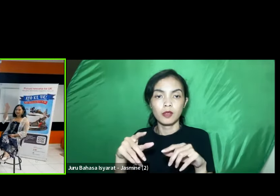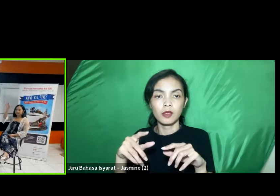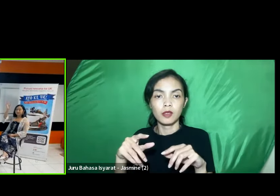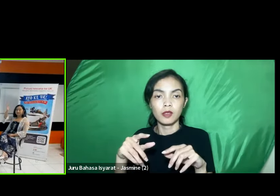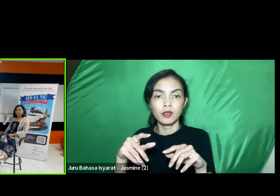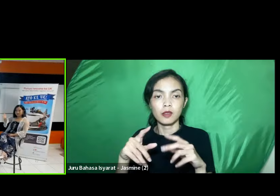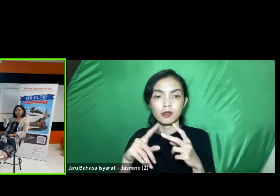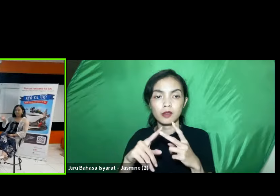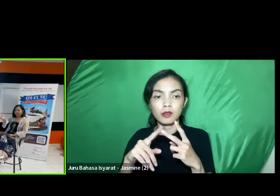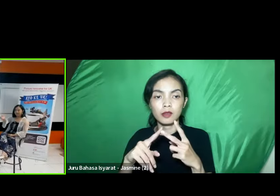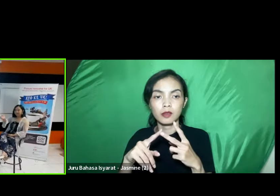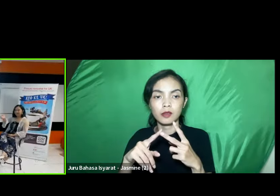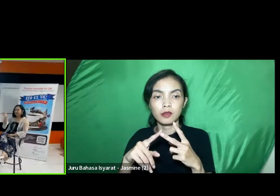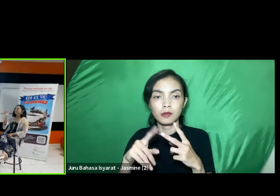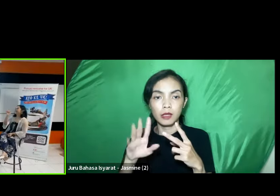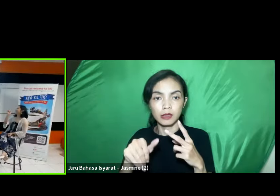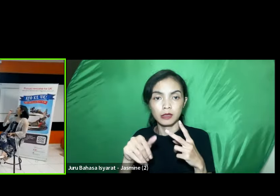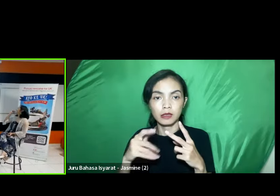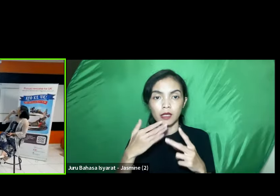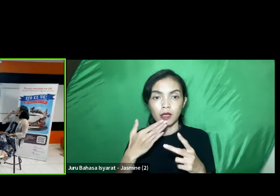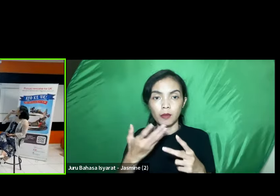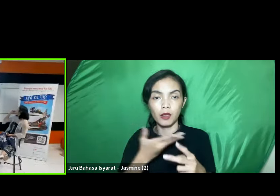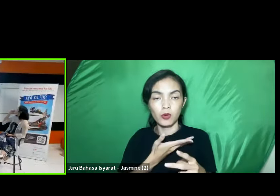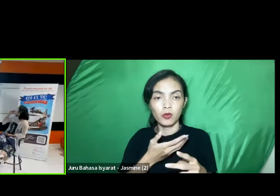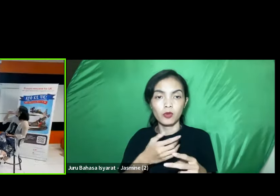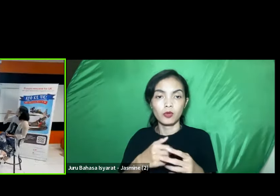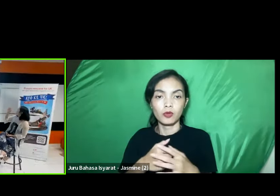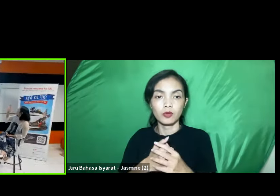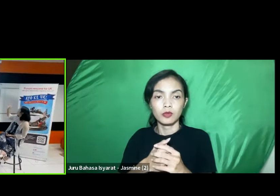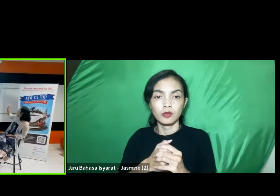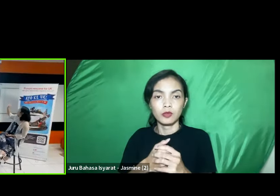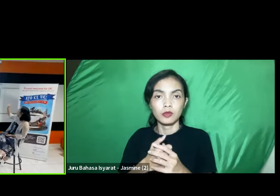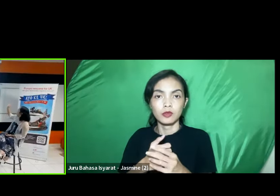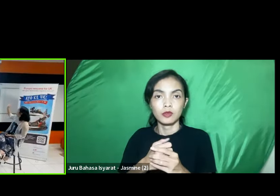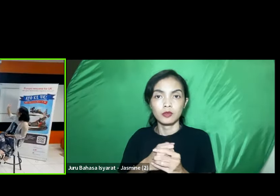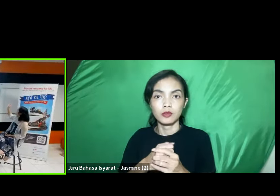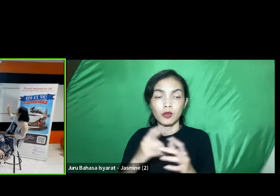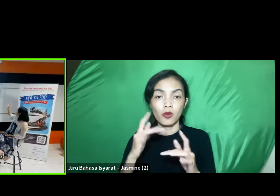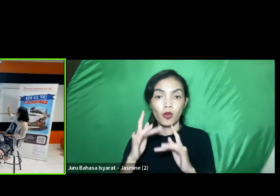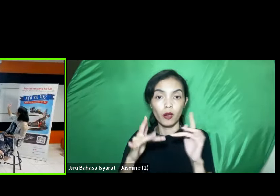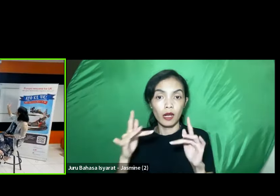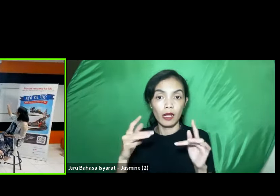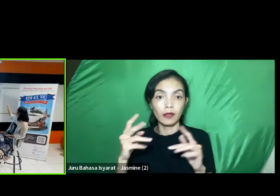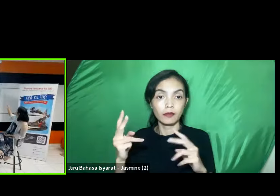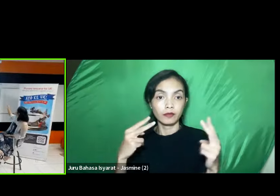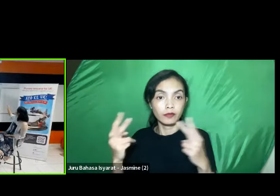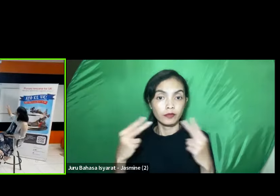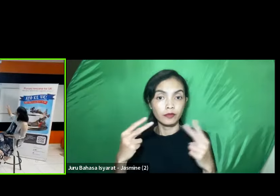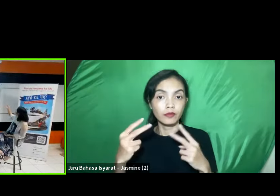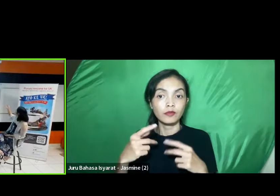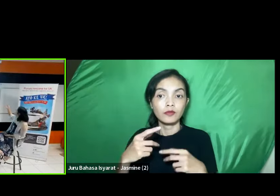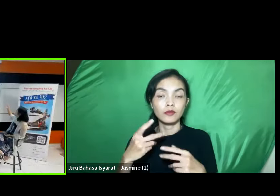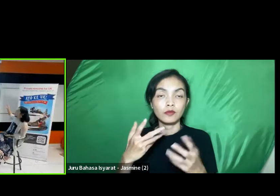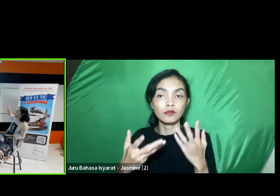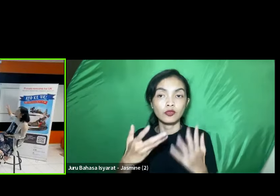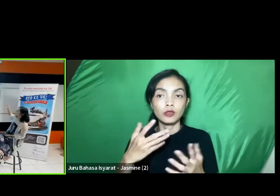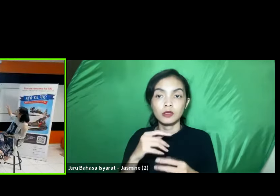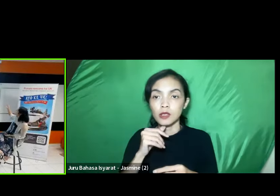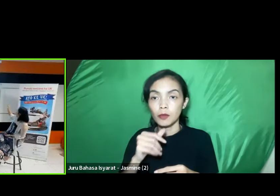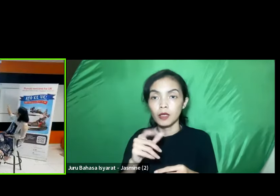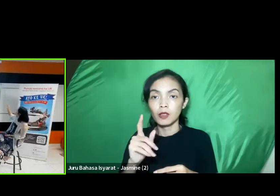ya jadi masih mau nanya oke masih e Terus yang online mungkin ada mau yang